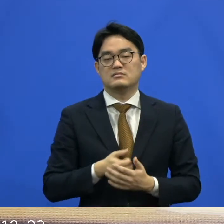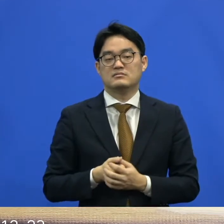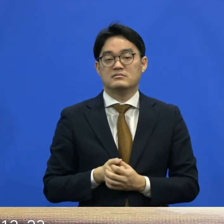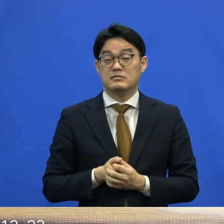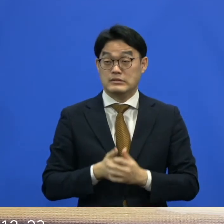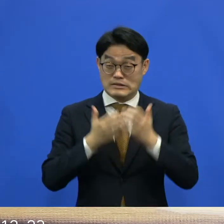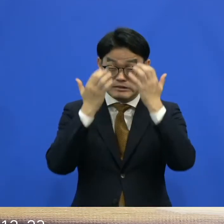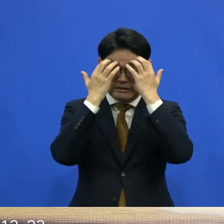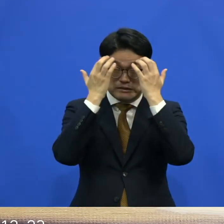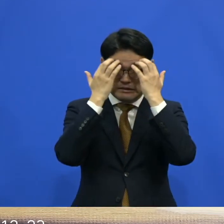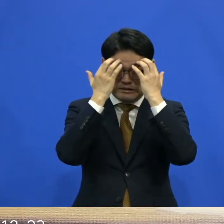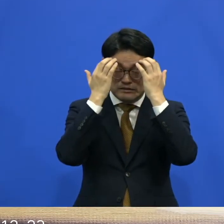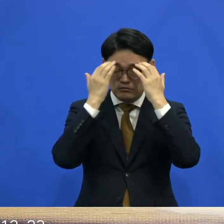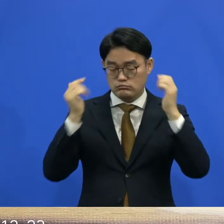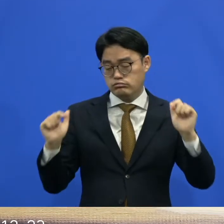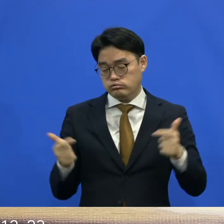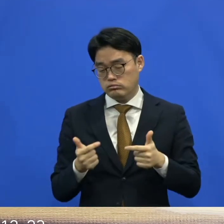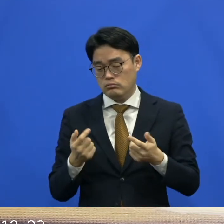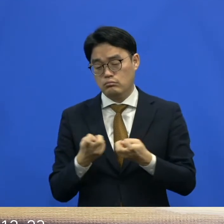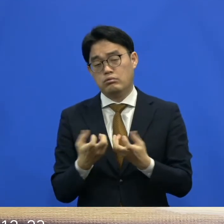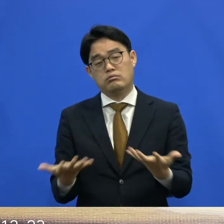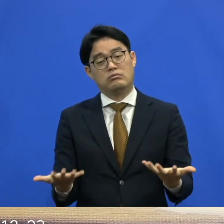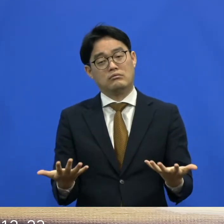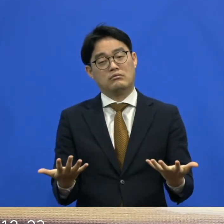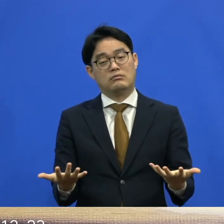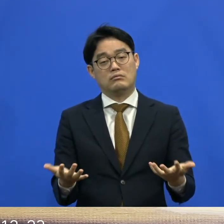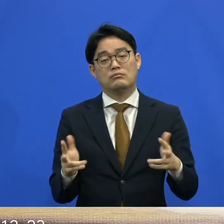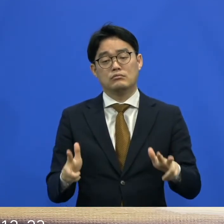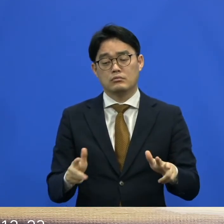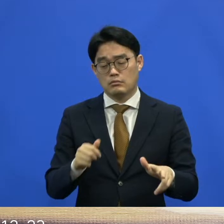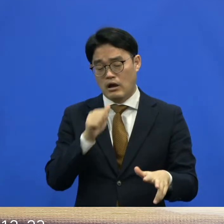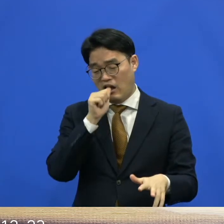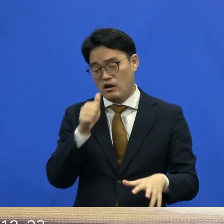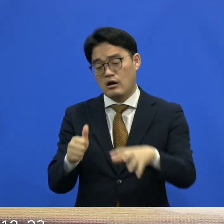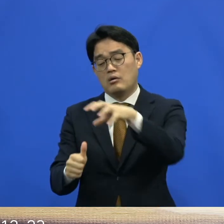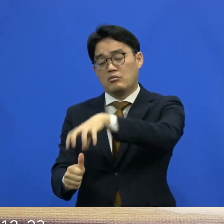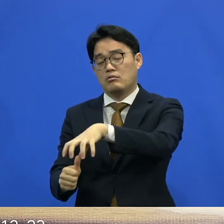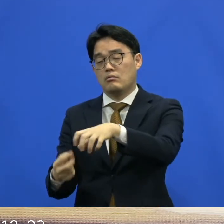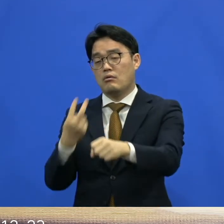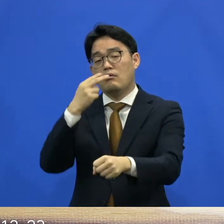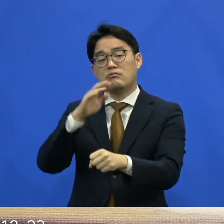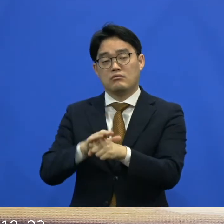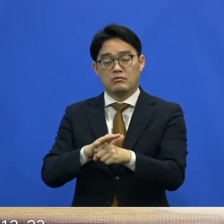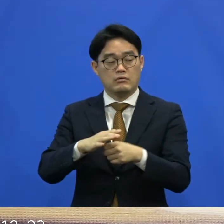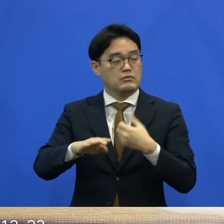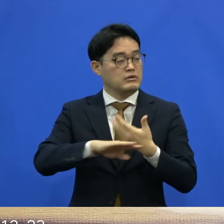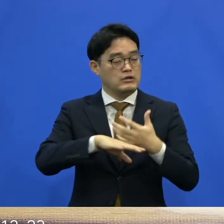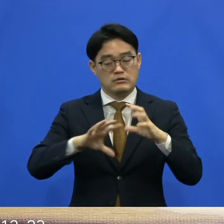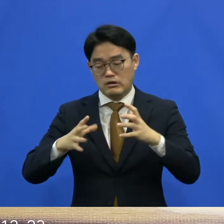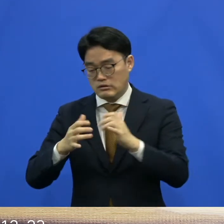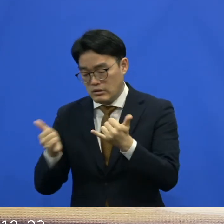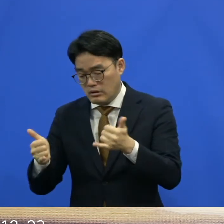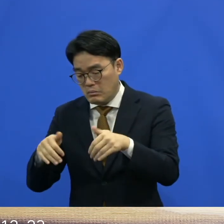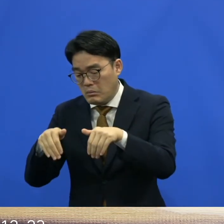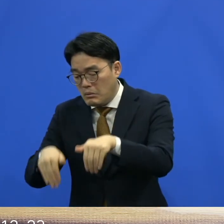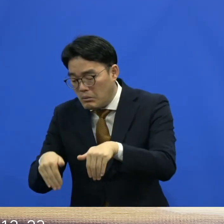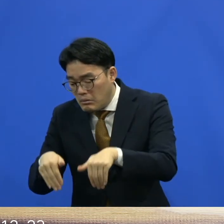고통을 완화시키는 방법이 없어요. 여기서 다른 어떤 방법이 없어. 고통을 정면으로 겪어야 된다.